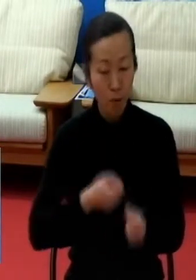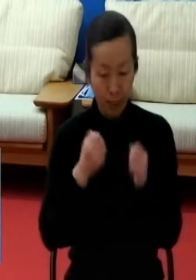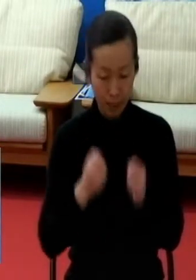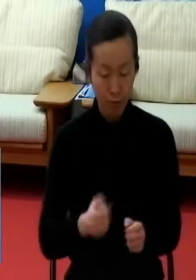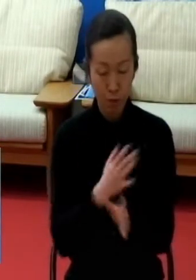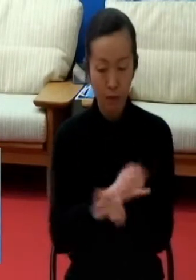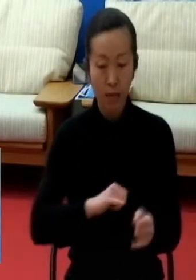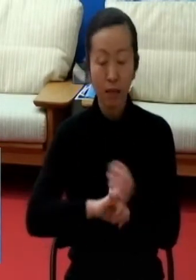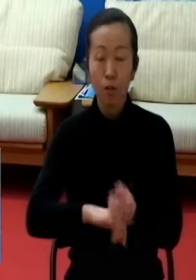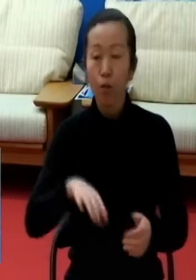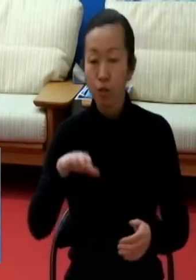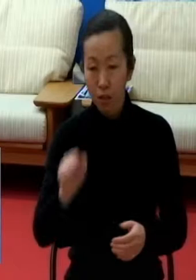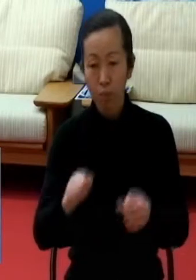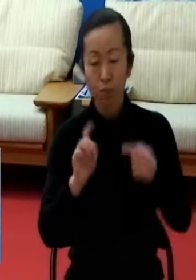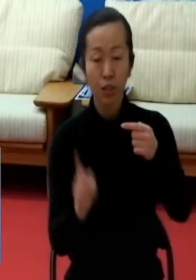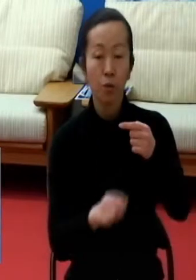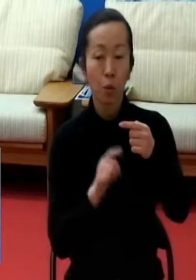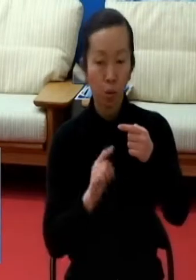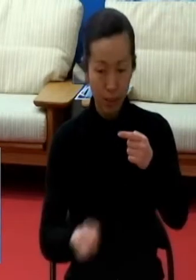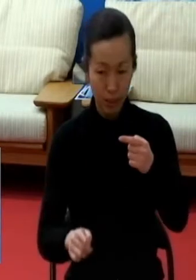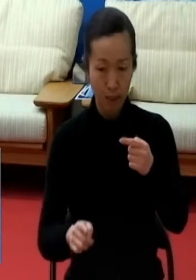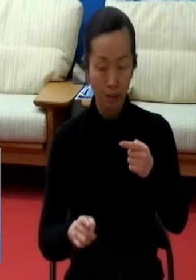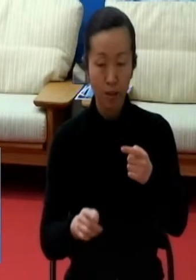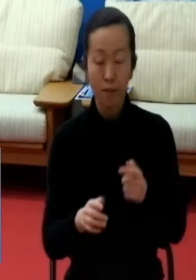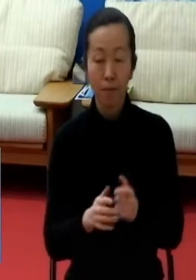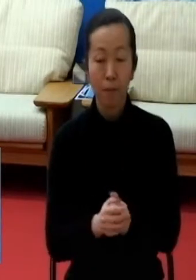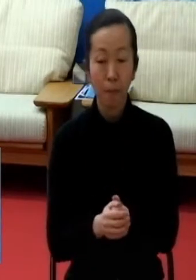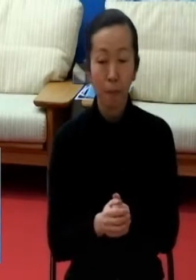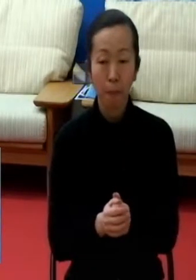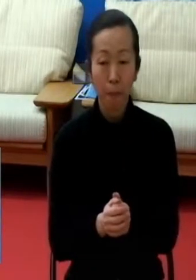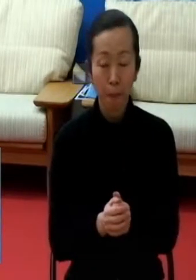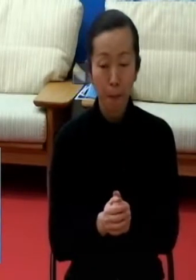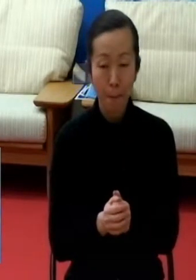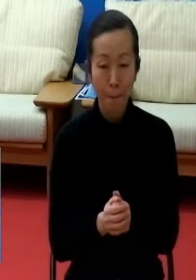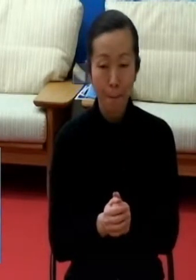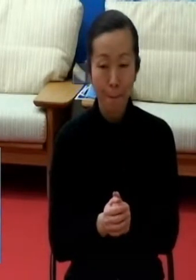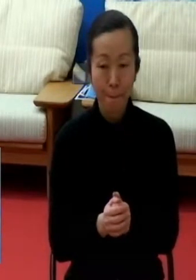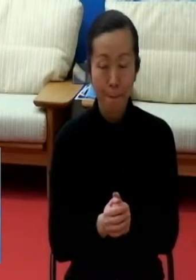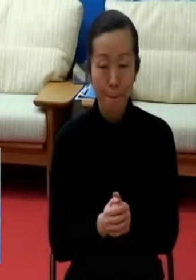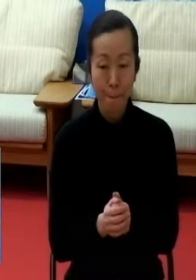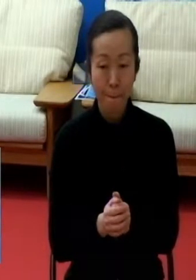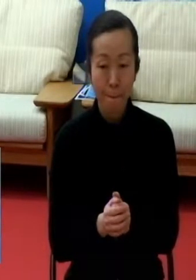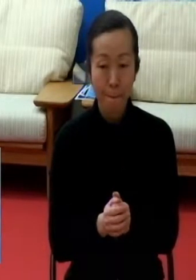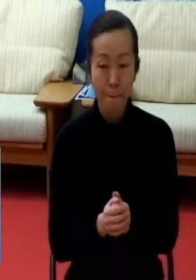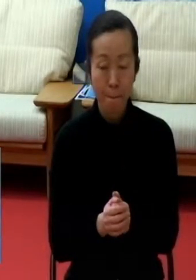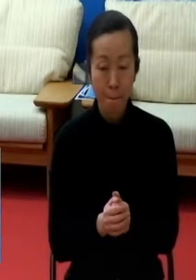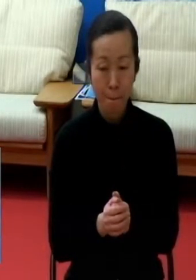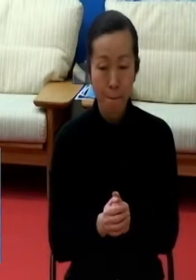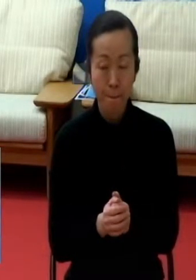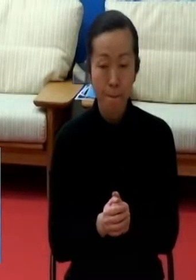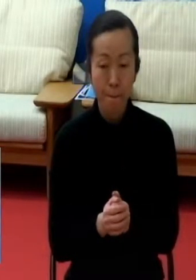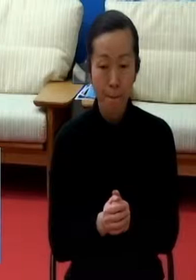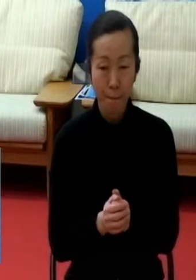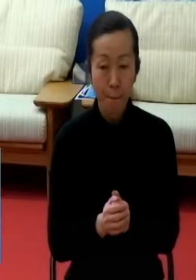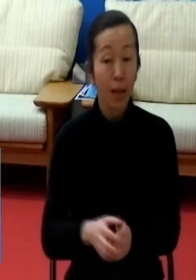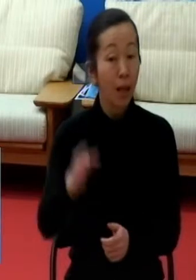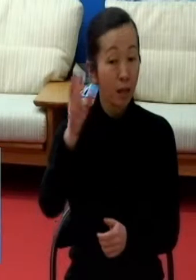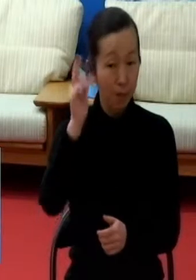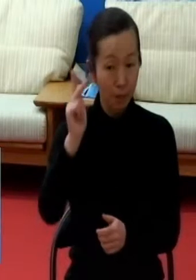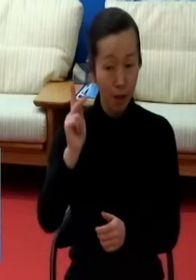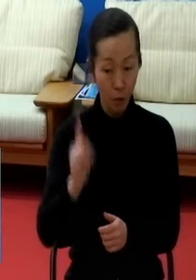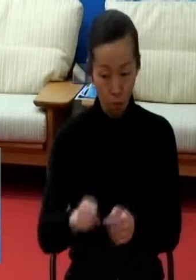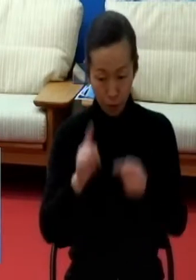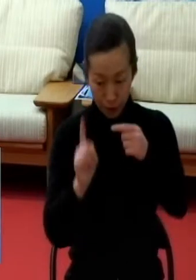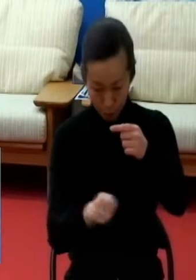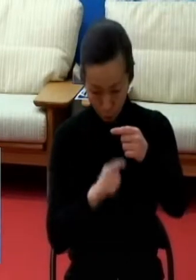る契約を掴んでいる一人。 그 사람을 하나님은 작품 인생을 만들어서 그리스도의 영광을 드러내기를 원하시는 거예요. 神様は